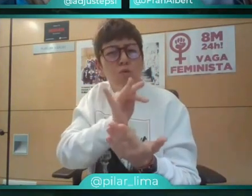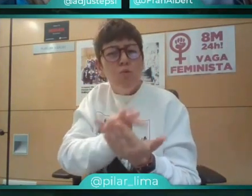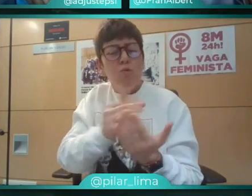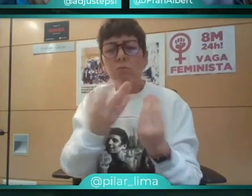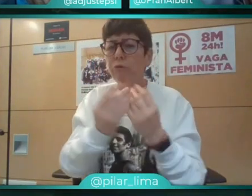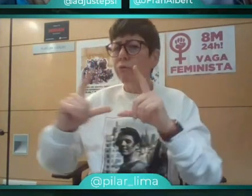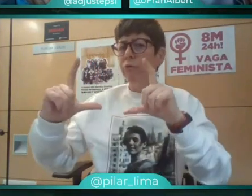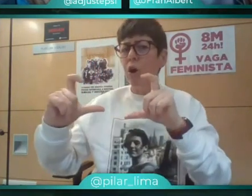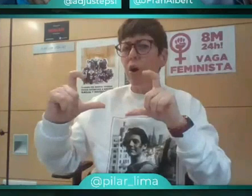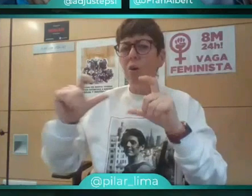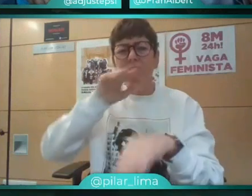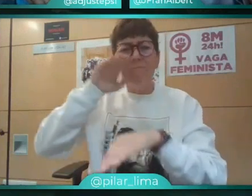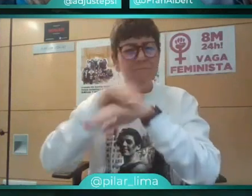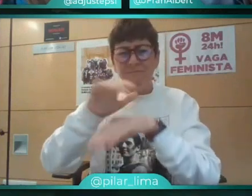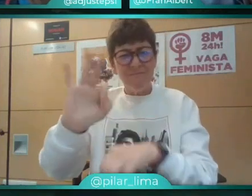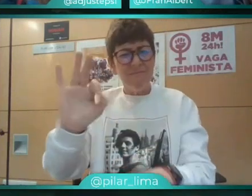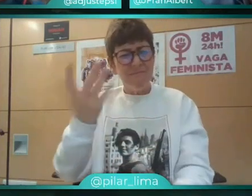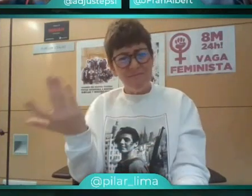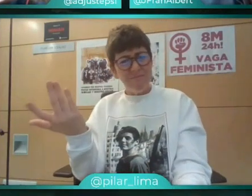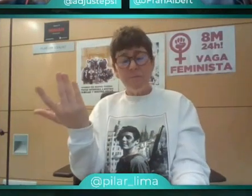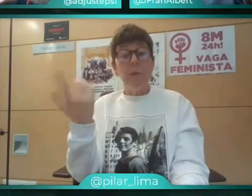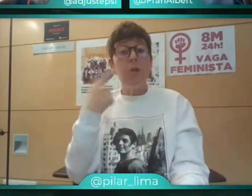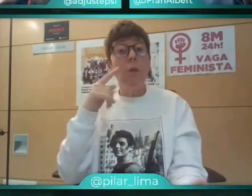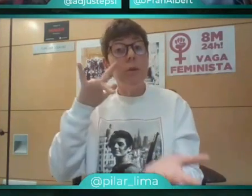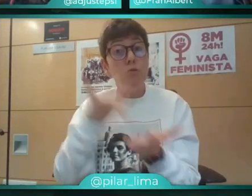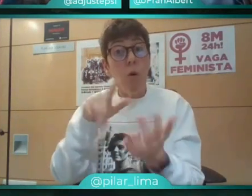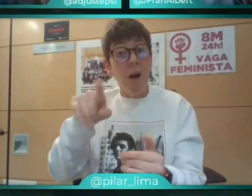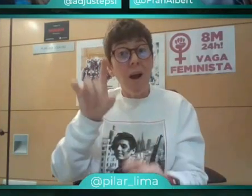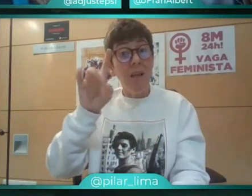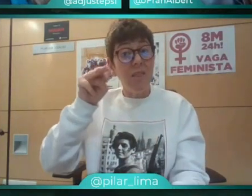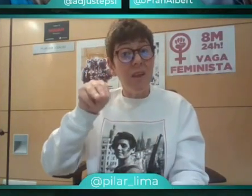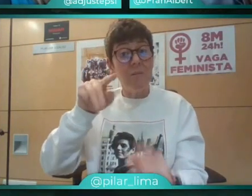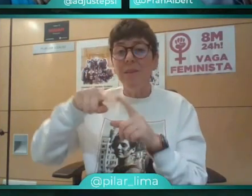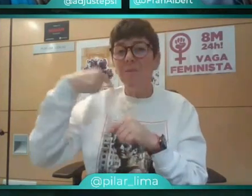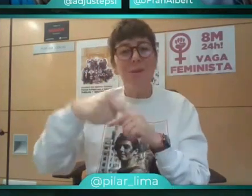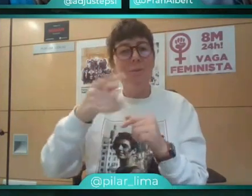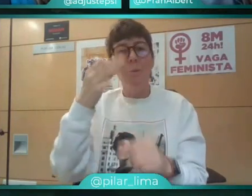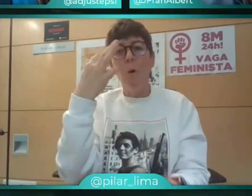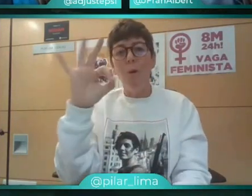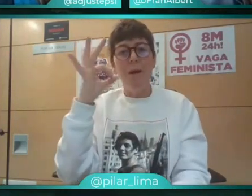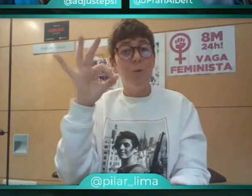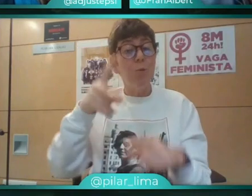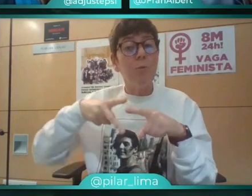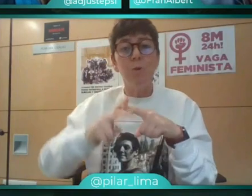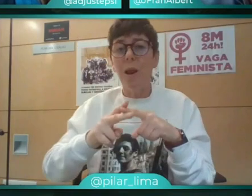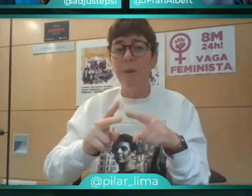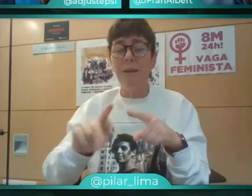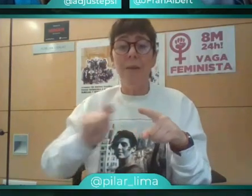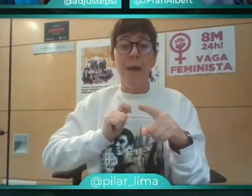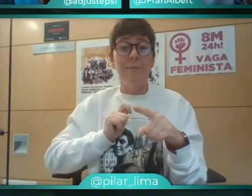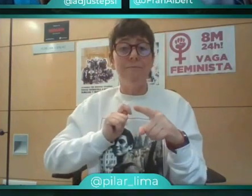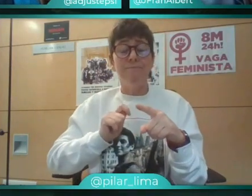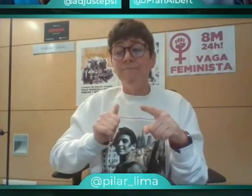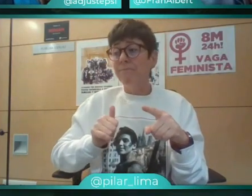había mucho desgaste de tanto compromiso tanto compromiso las fotos y que luego nos llevaban a cabo en eso cumplían y después del